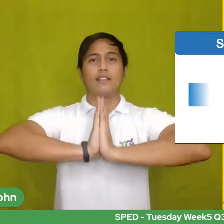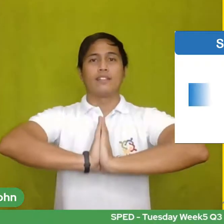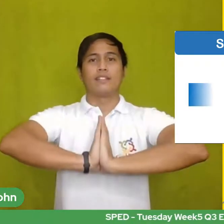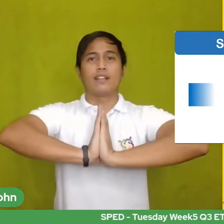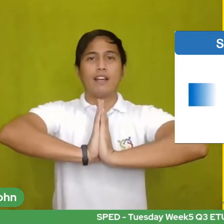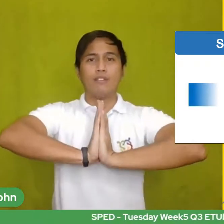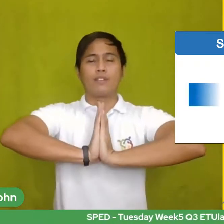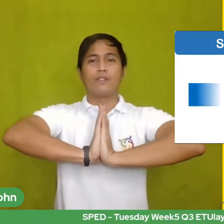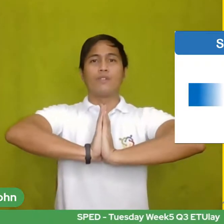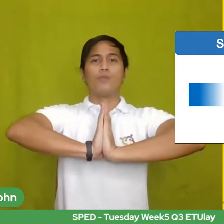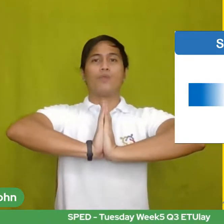16 counts.